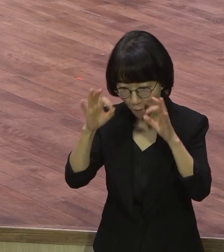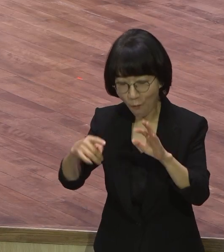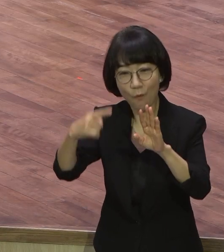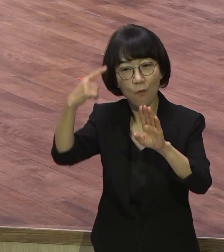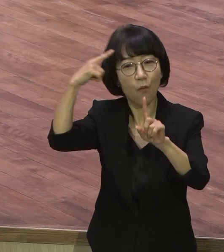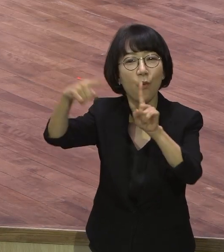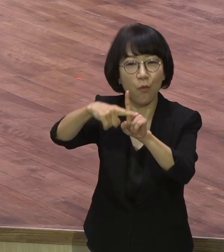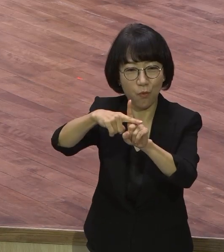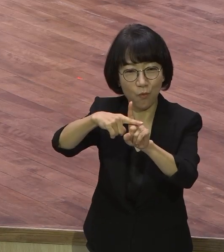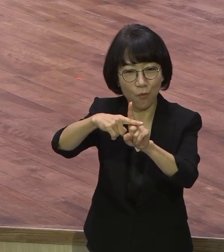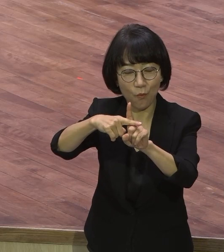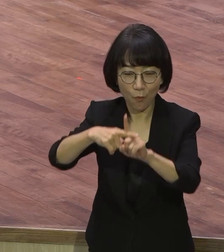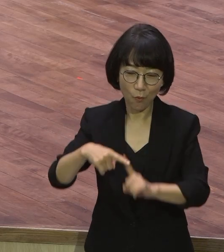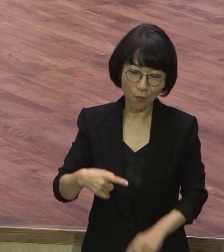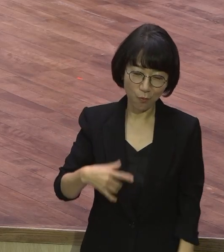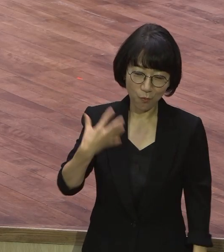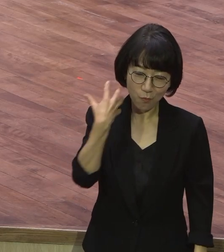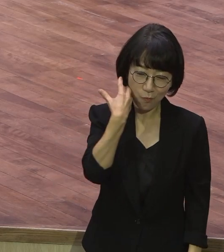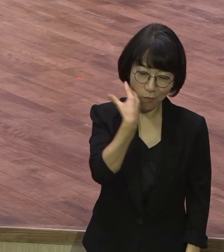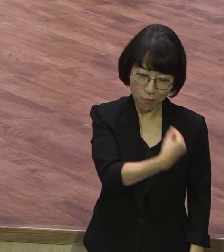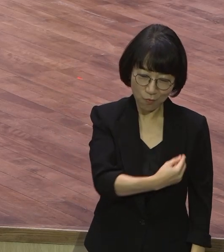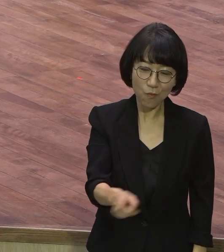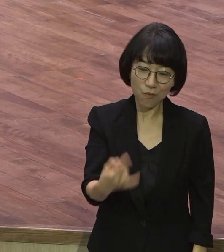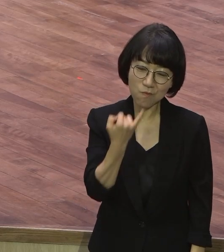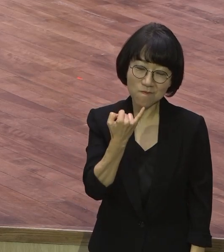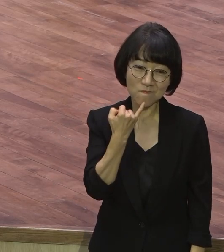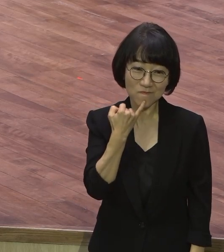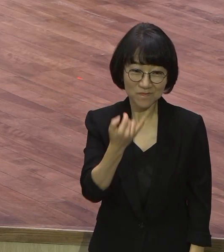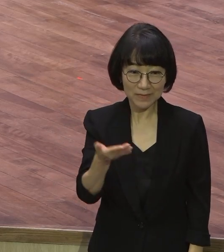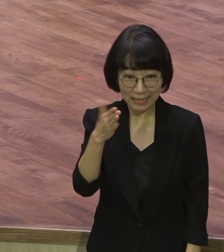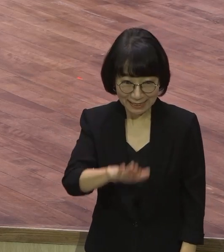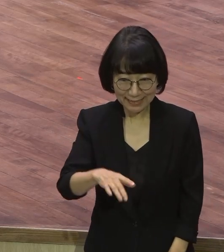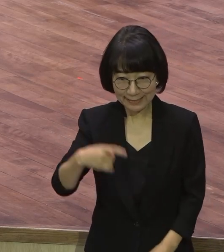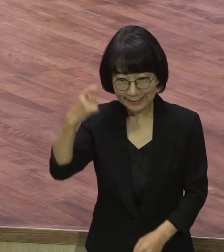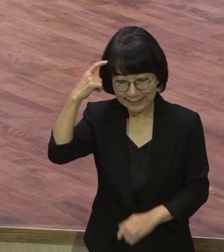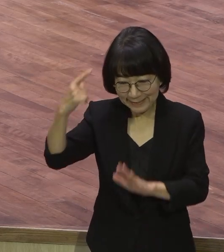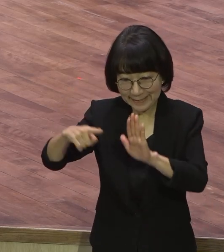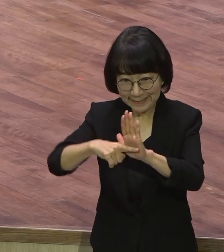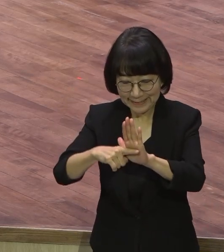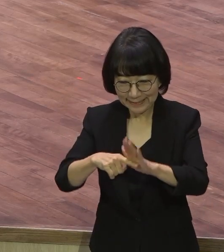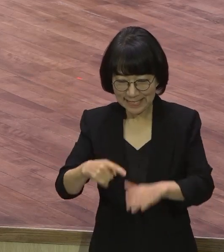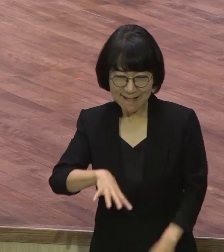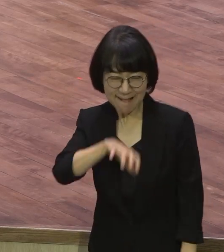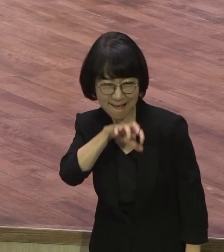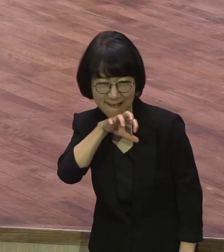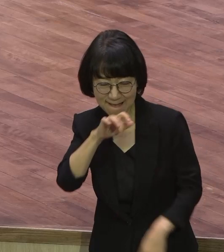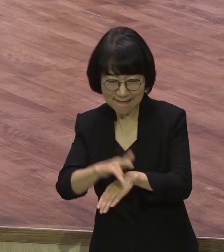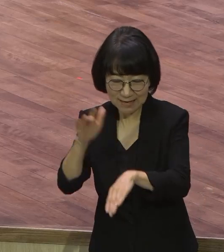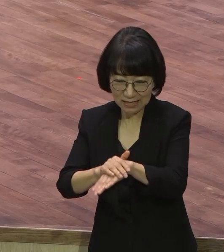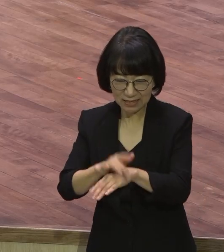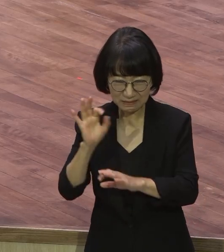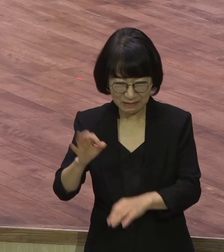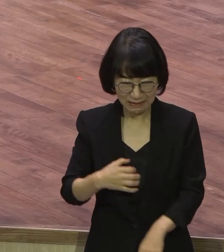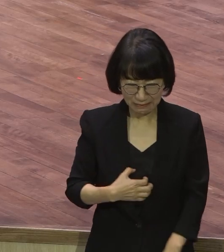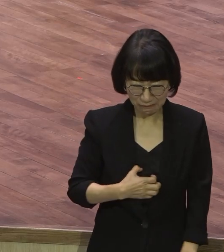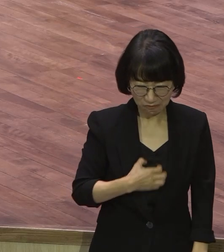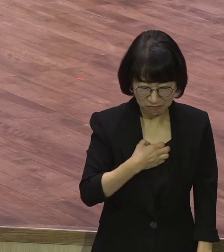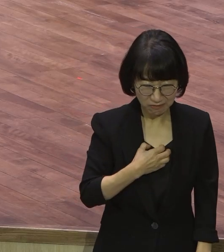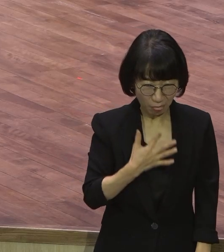상당히 민혁적이. 긍정적인 사람. 부정적인 사람. 쳐다보기도 싫어. 그렇지요.